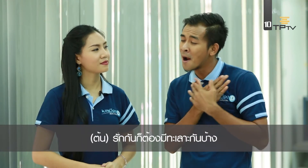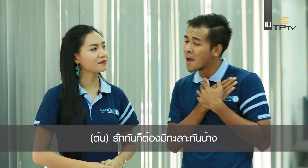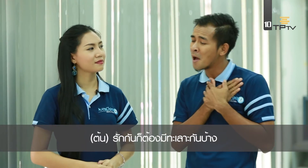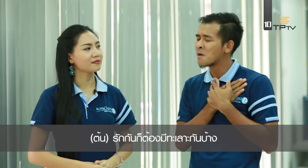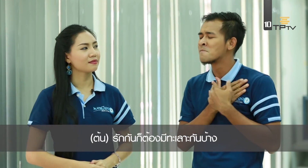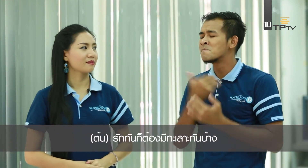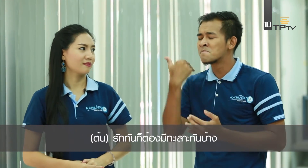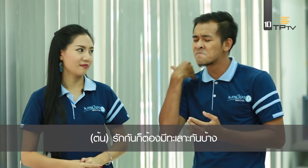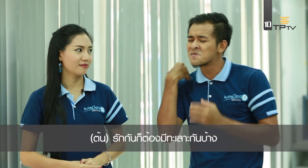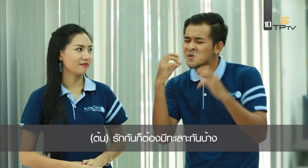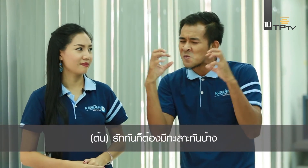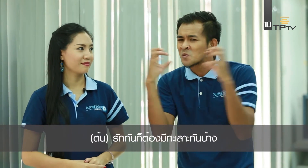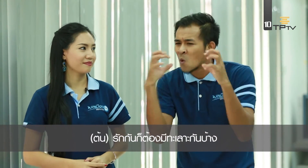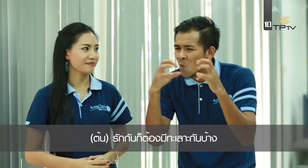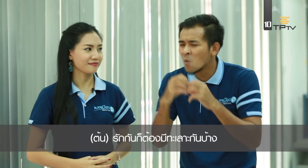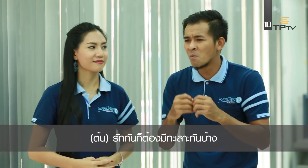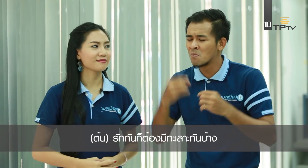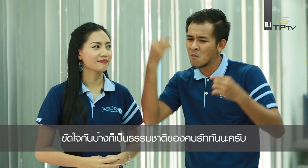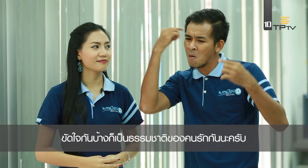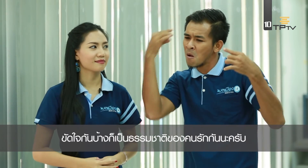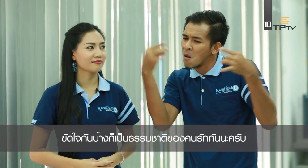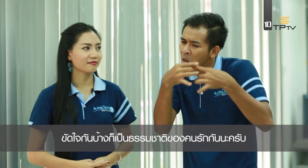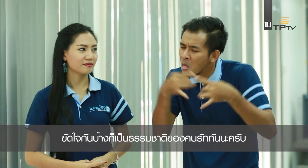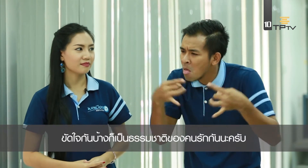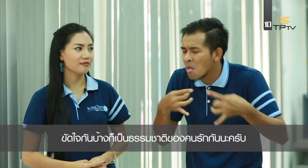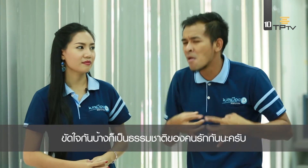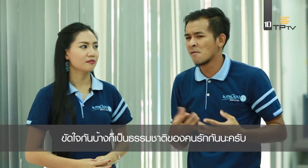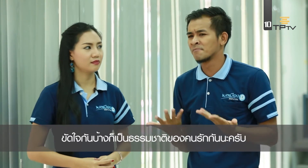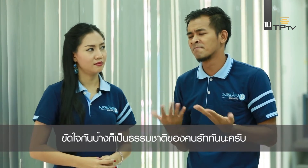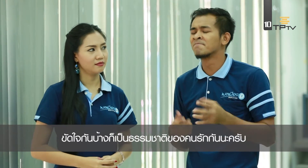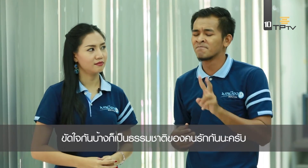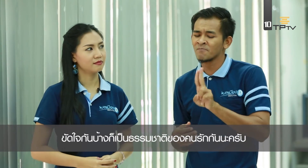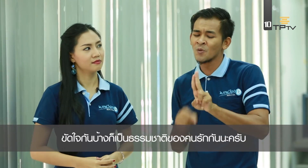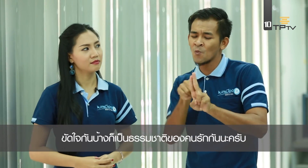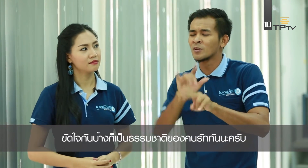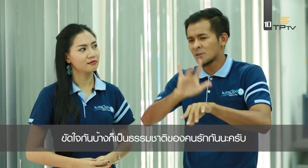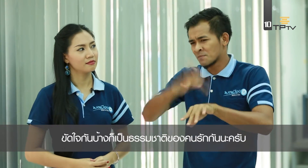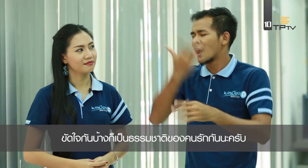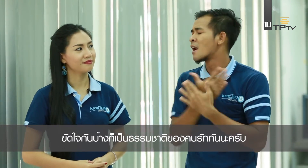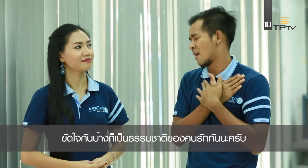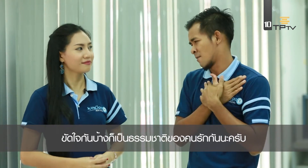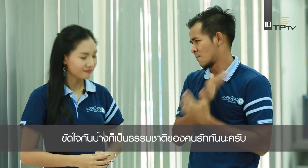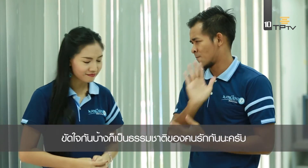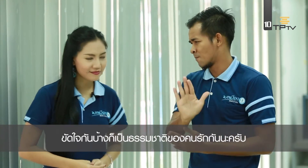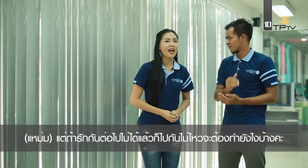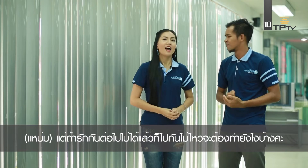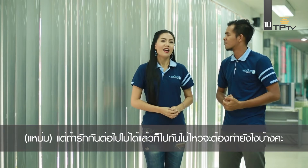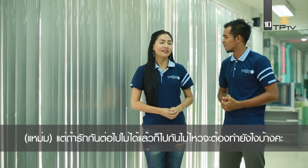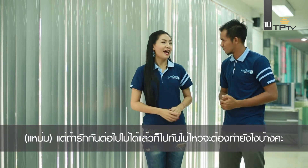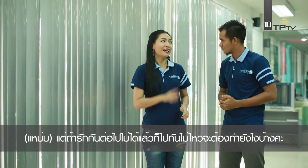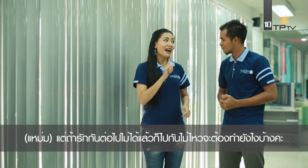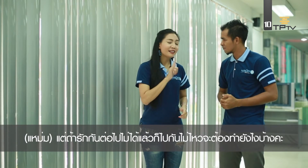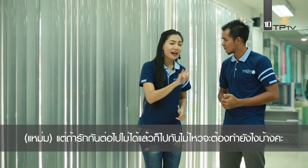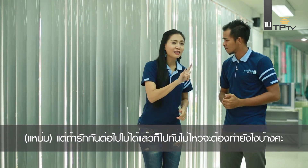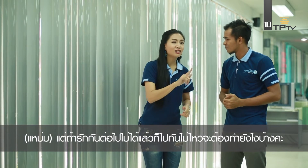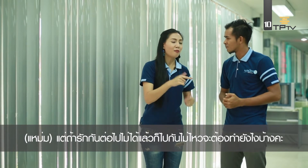รักกันก็ต้องมีทะเลาะกันบ้างขัดใจกันบ้างก็เป็นธรรมชาติของคนรักกันนะครับ